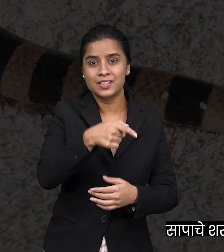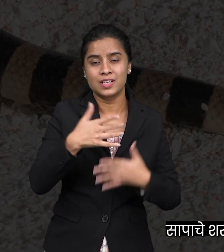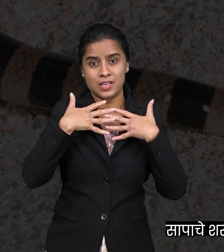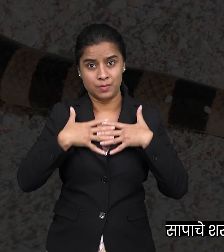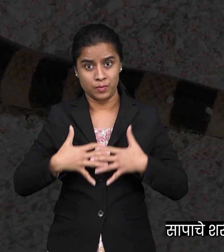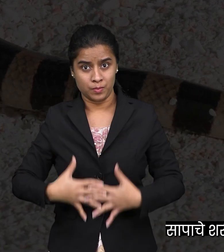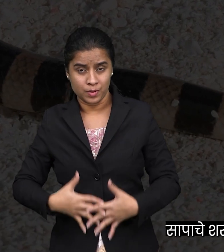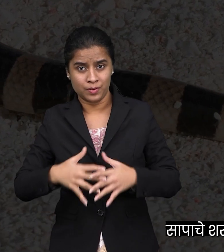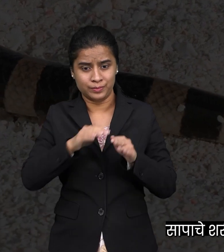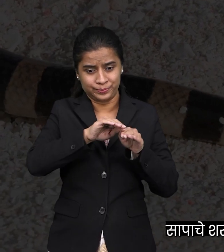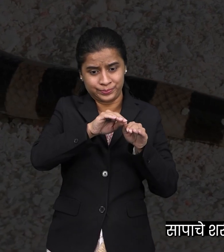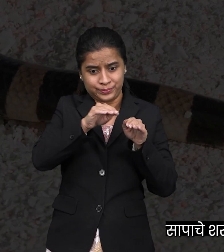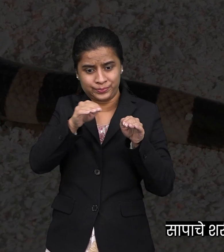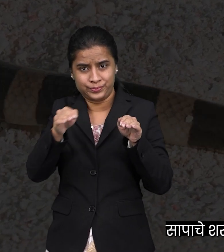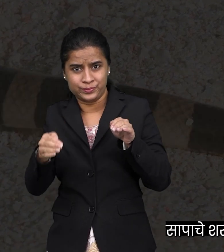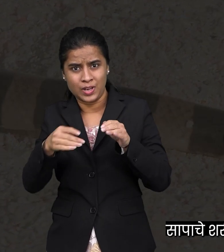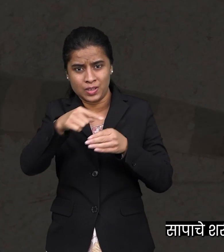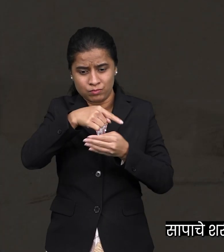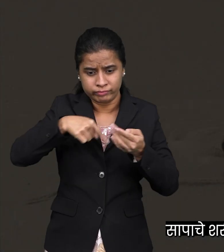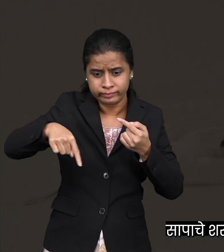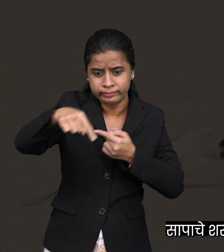सापाचे शरीर अनेक वळणांमध्ये वळते.